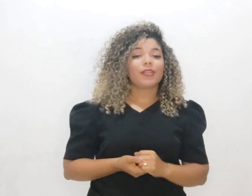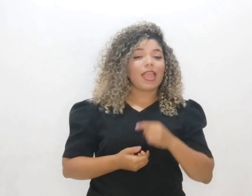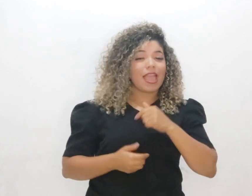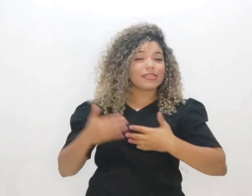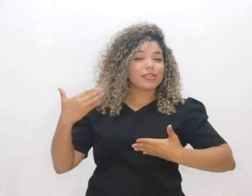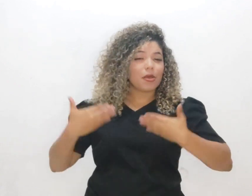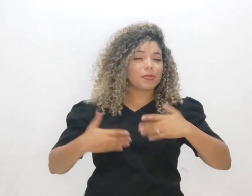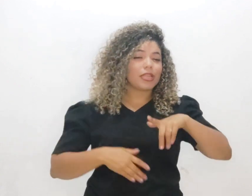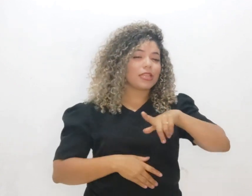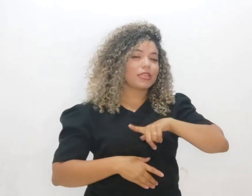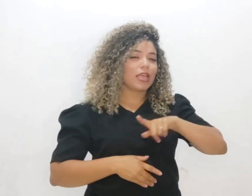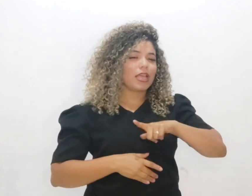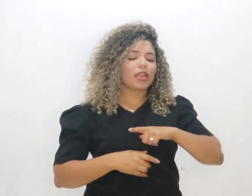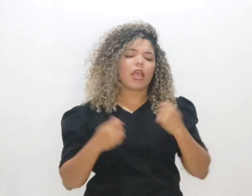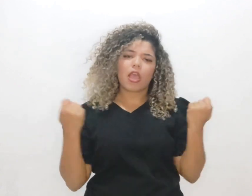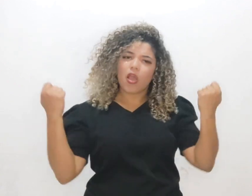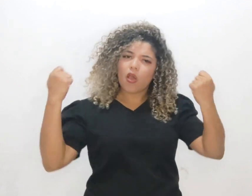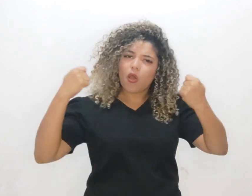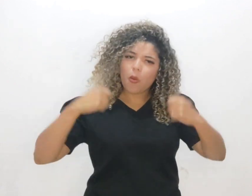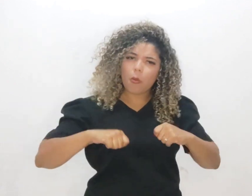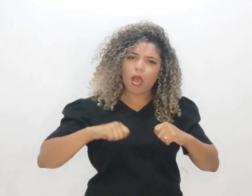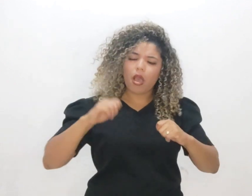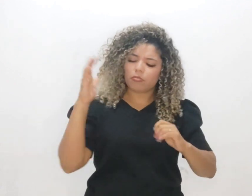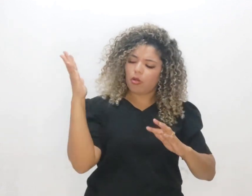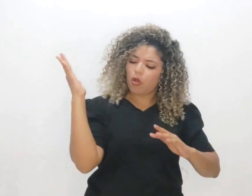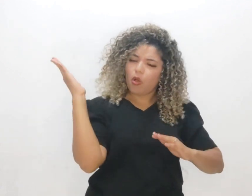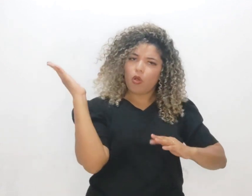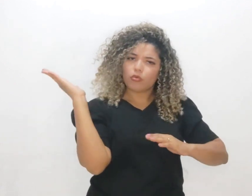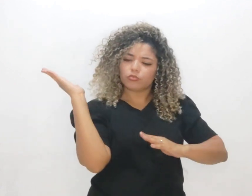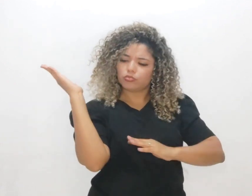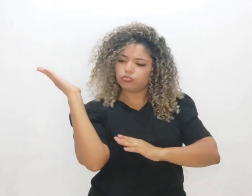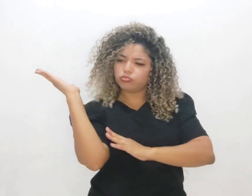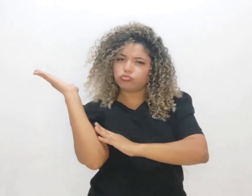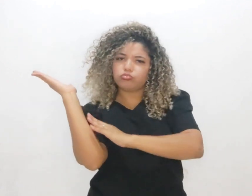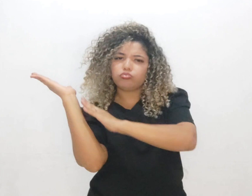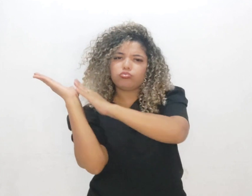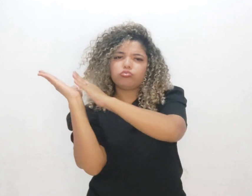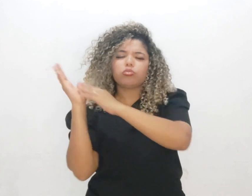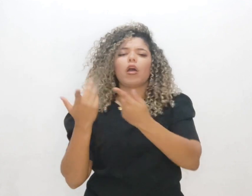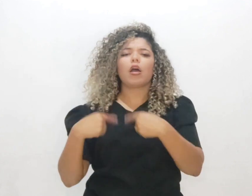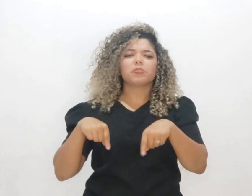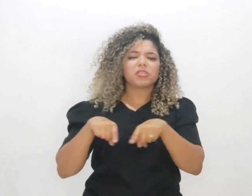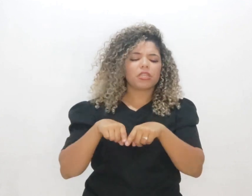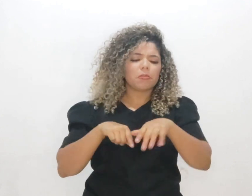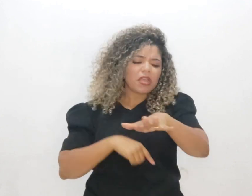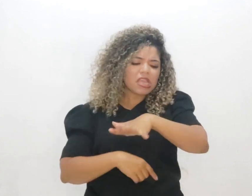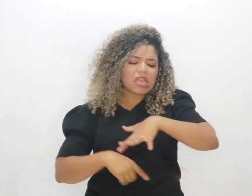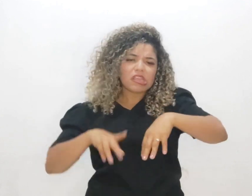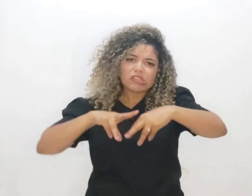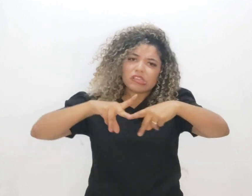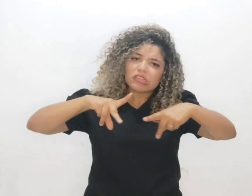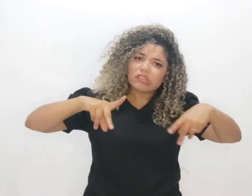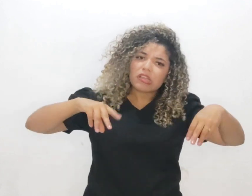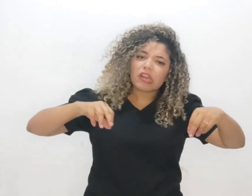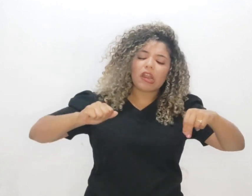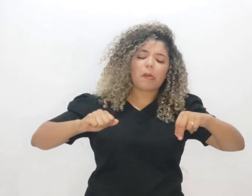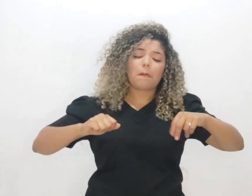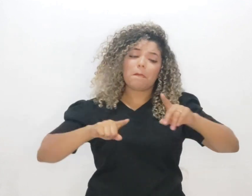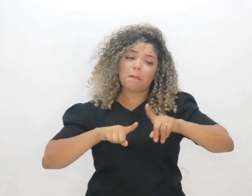terá uma capacidade de subir rampas, uma capacidade de estar em terrenos mais instáveis do que